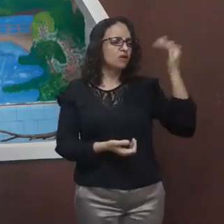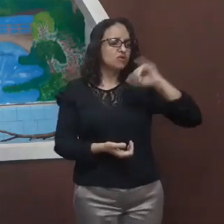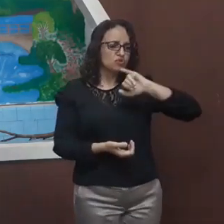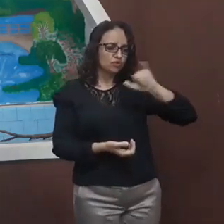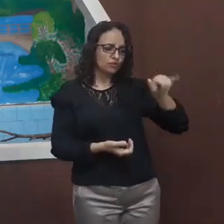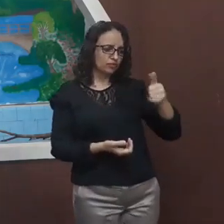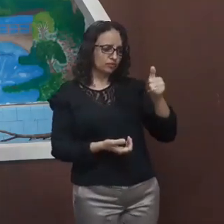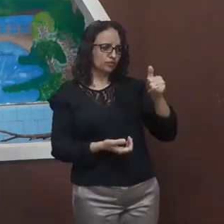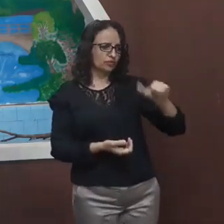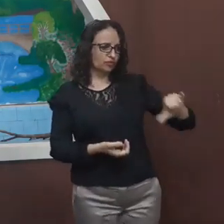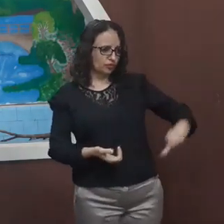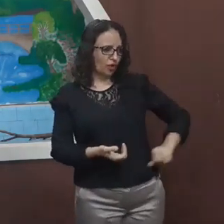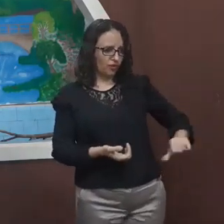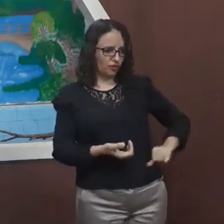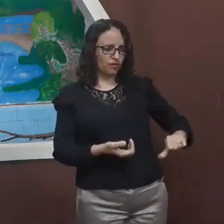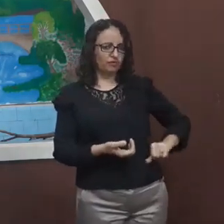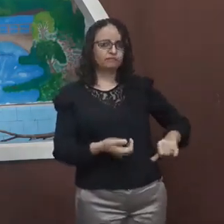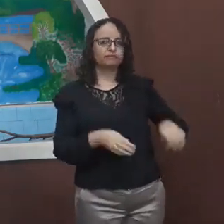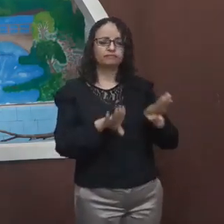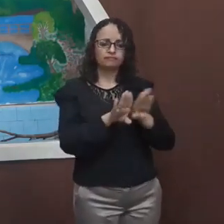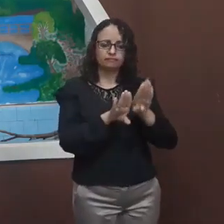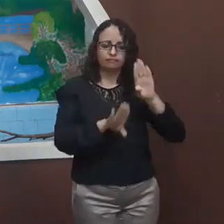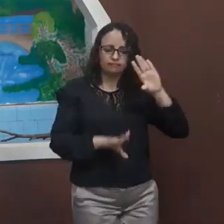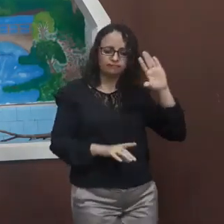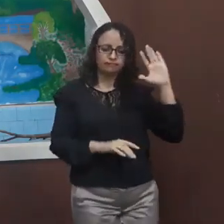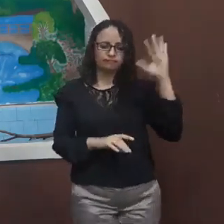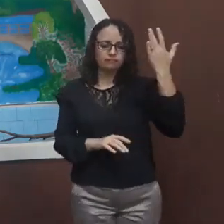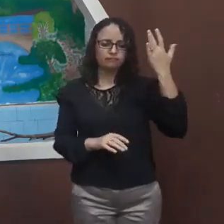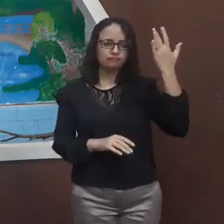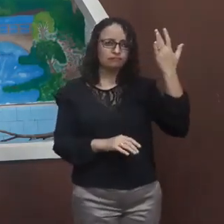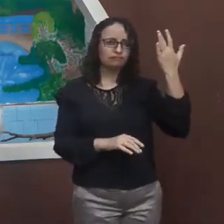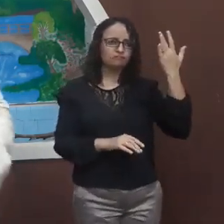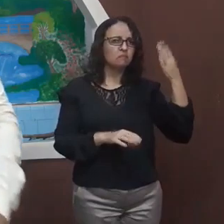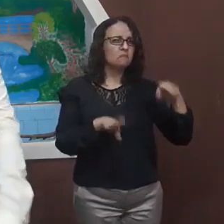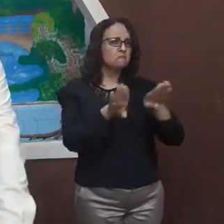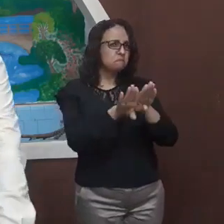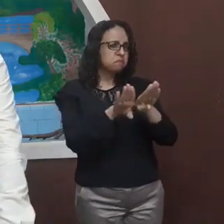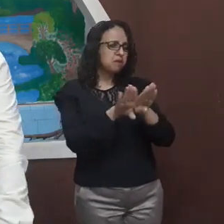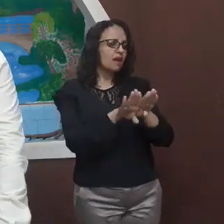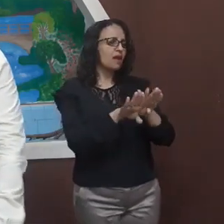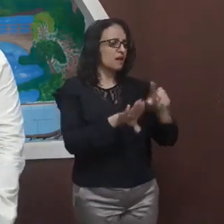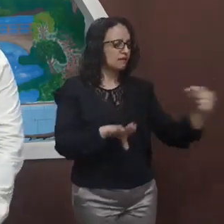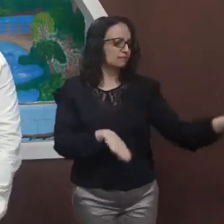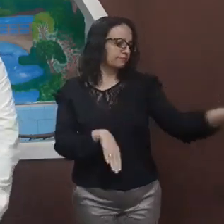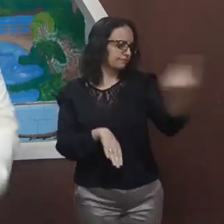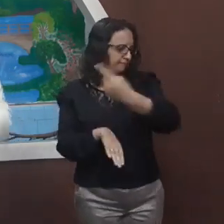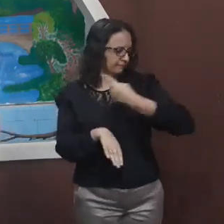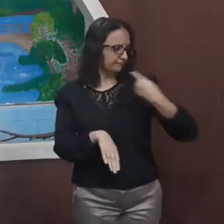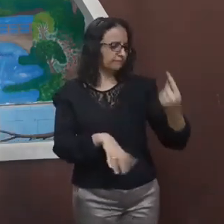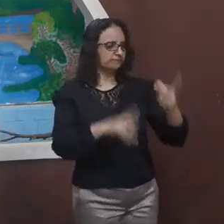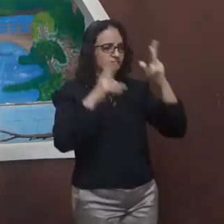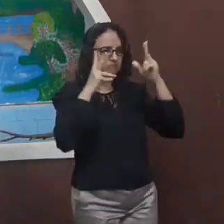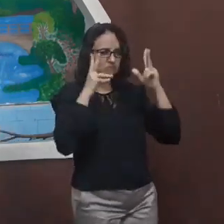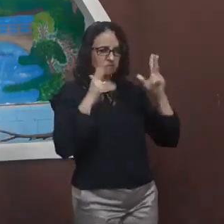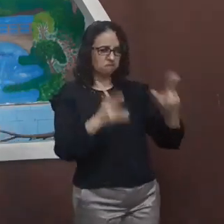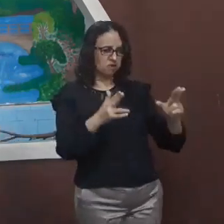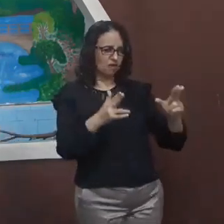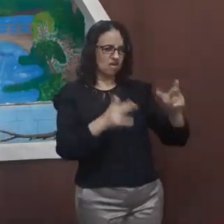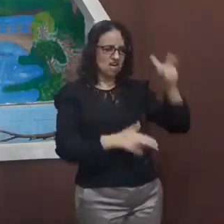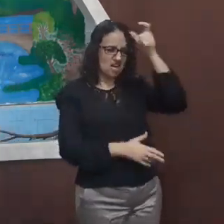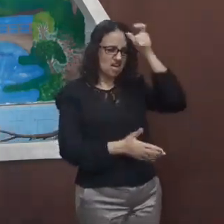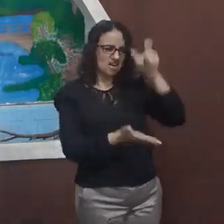Jó, e às vezes, se aconteceu com esses, acontecerá conosco também, O adversário das